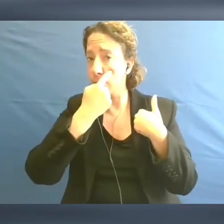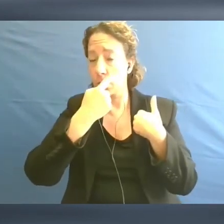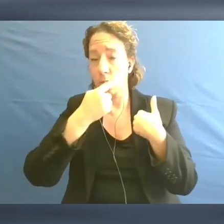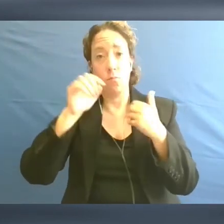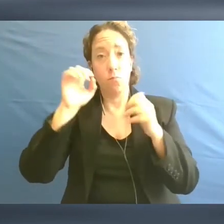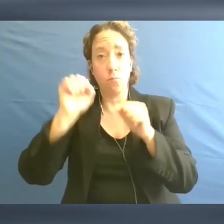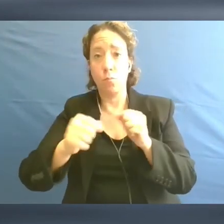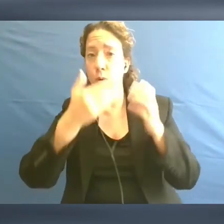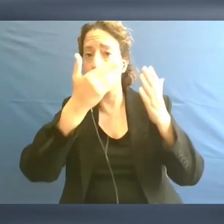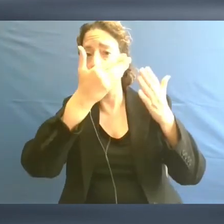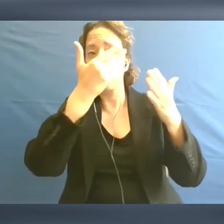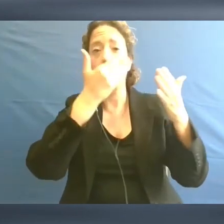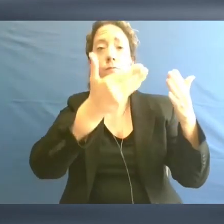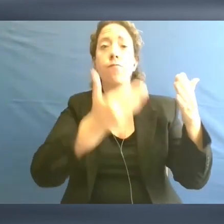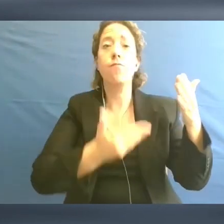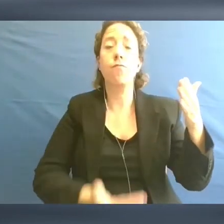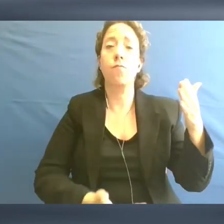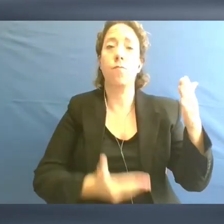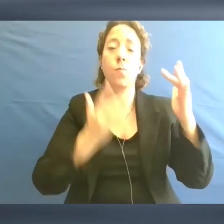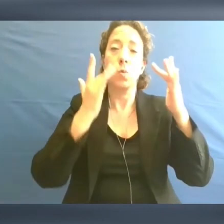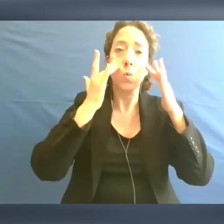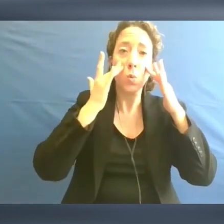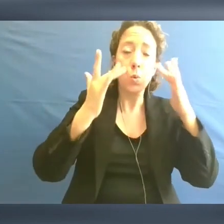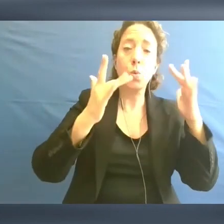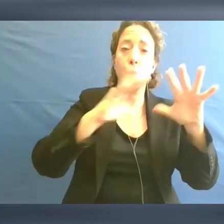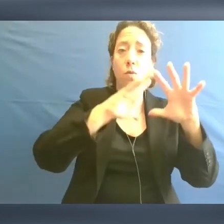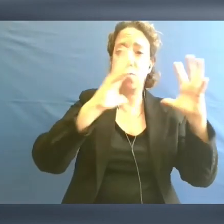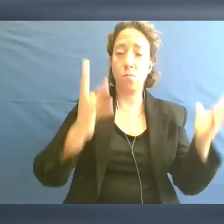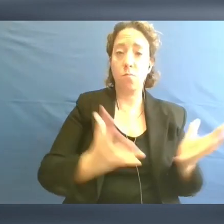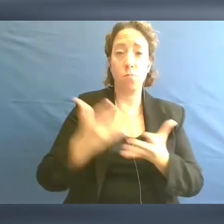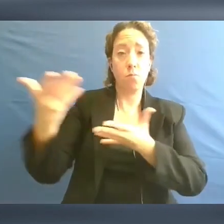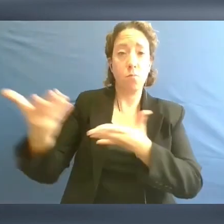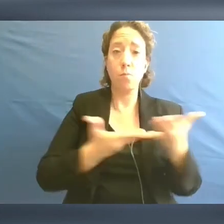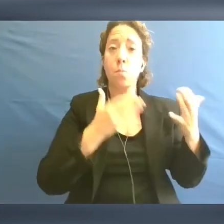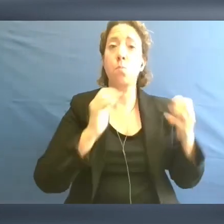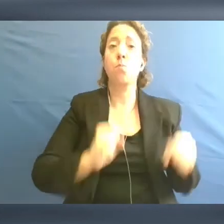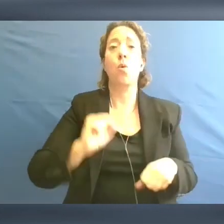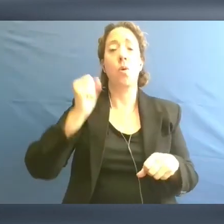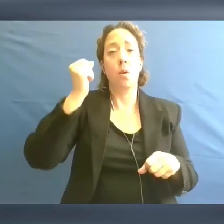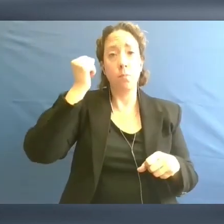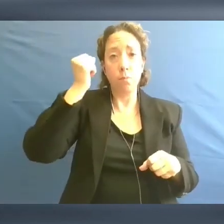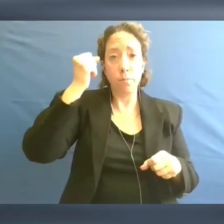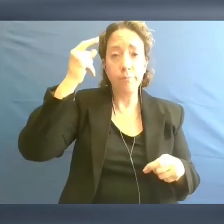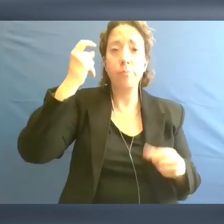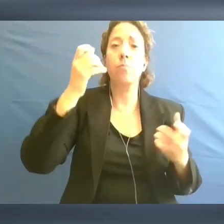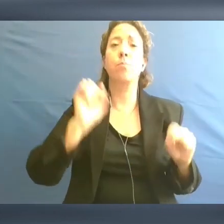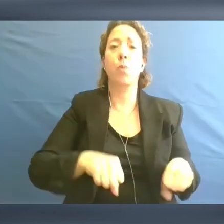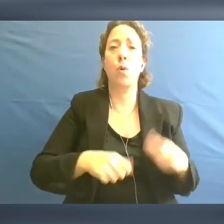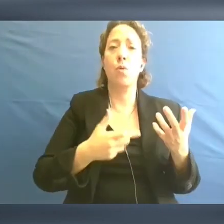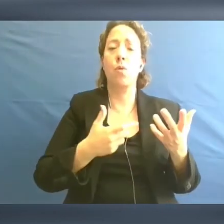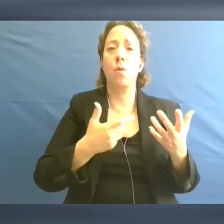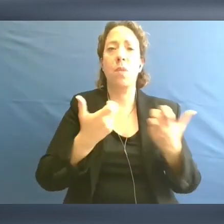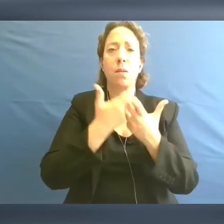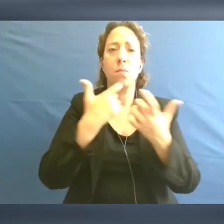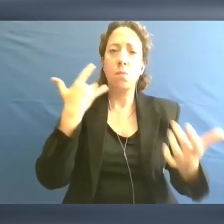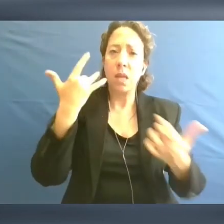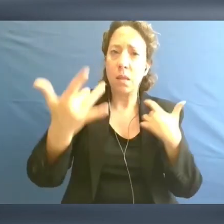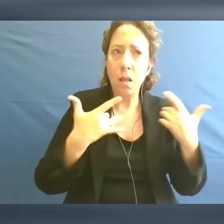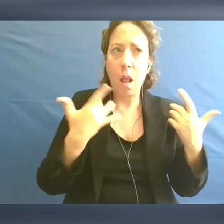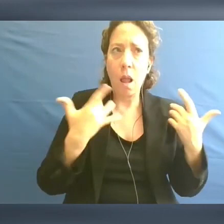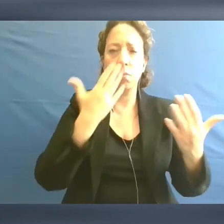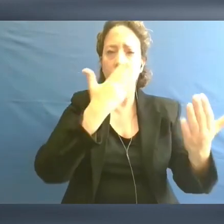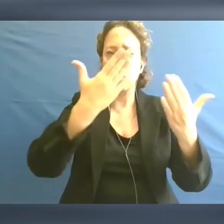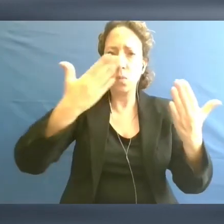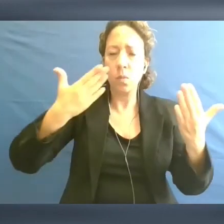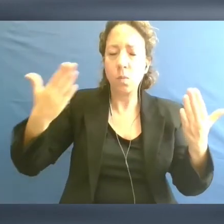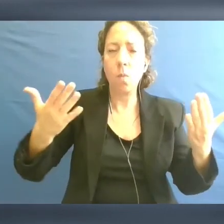une offre culturelle qu'on puisse simplement comprendre quels sont les spectacles, quelles sont les expositions,